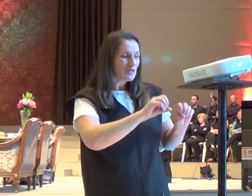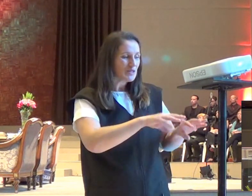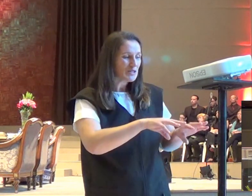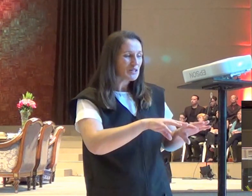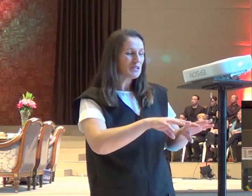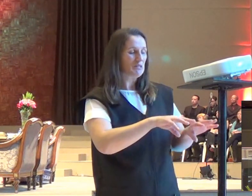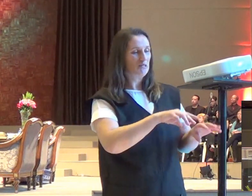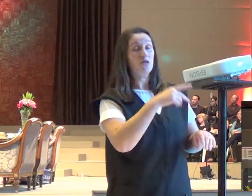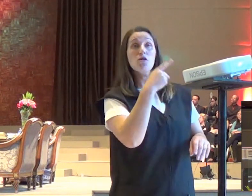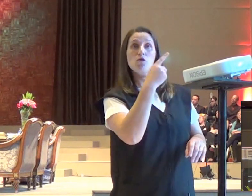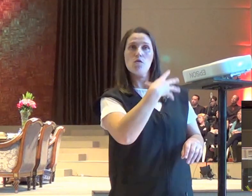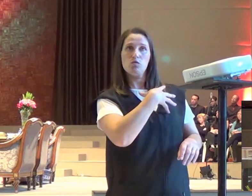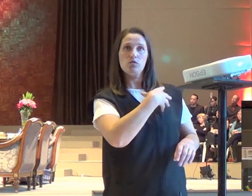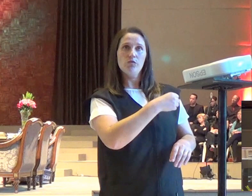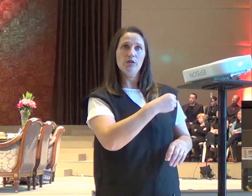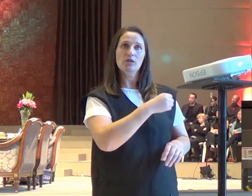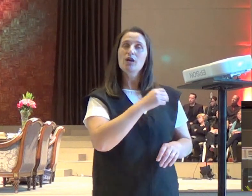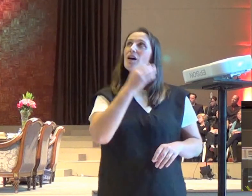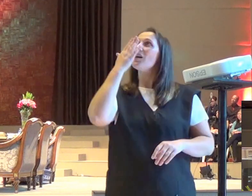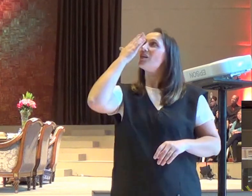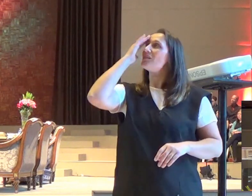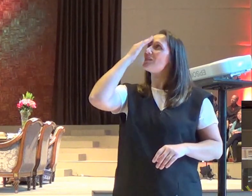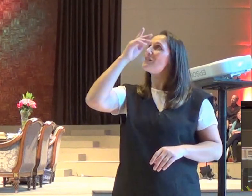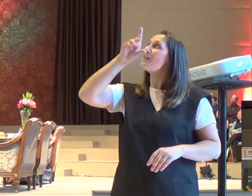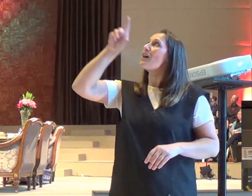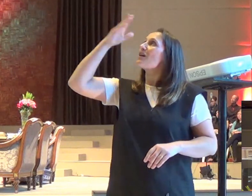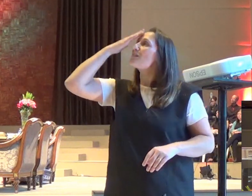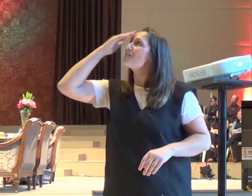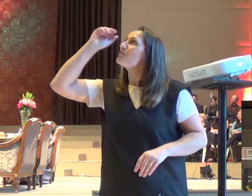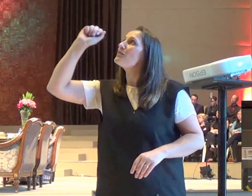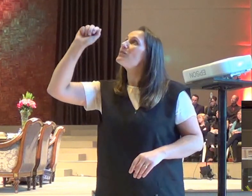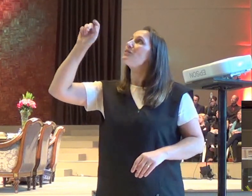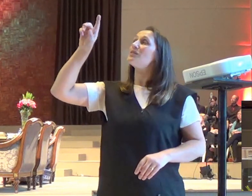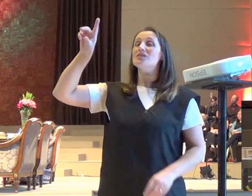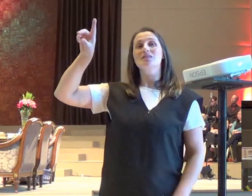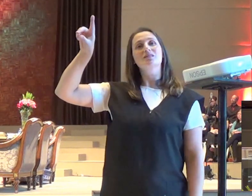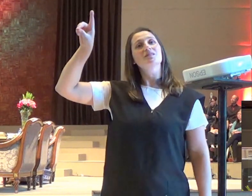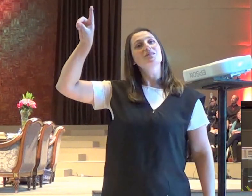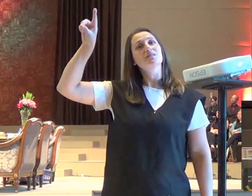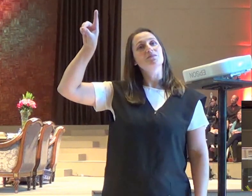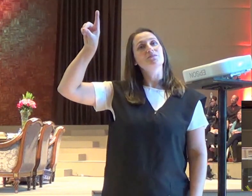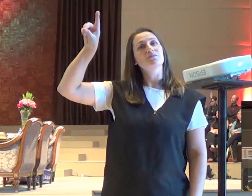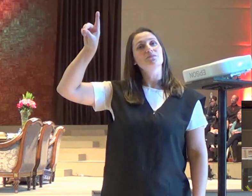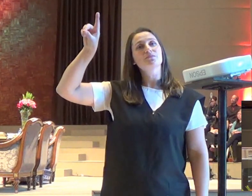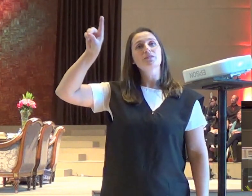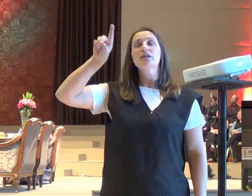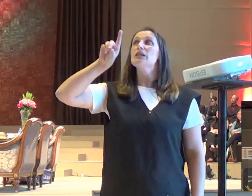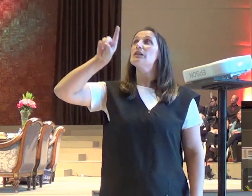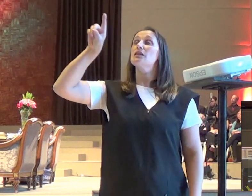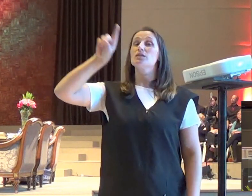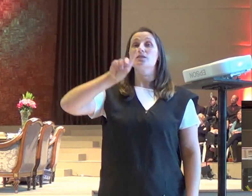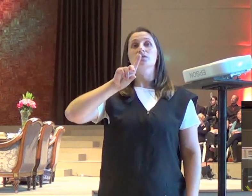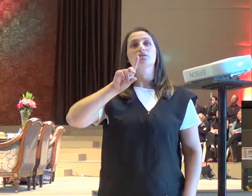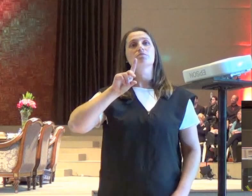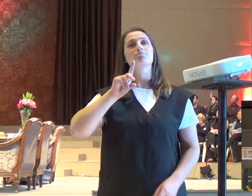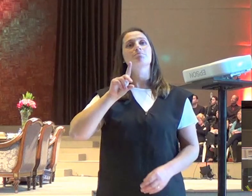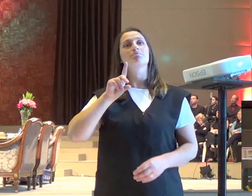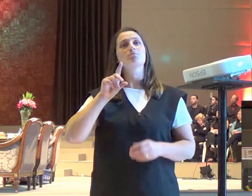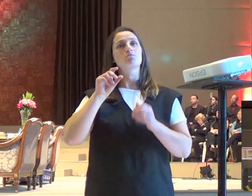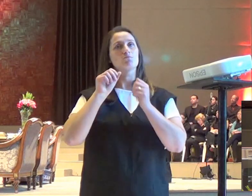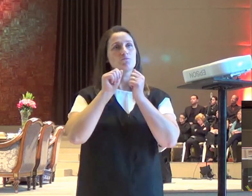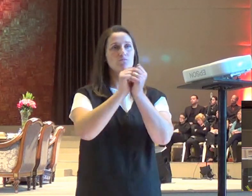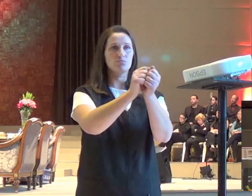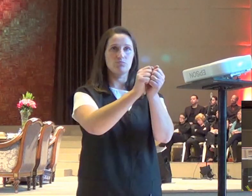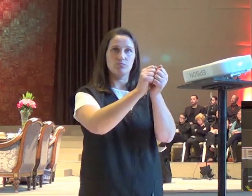graça de Deus, do poder dele, da sabedoria dele, das oportunidades, e queridos, Deus vai entrar nesse negócio,